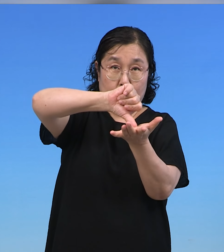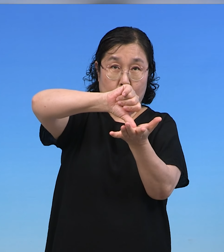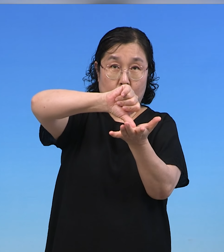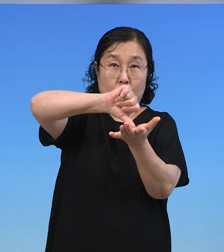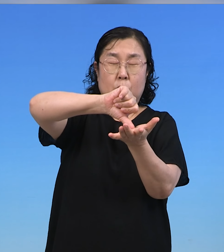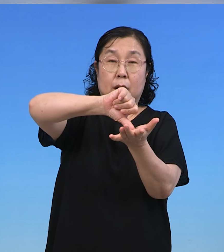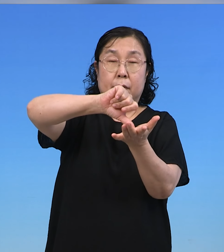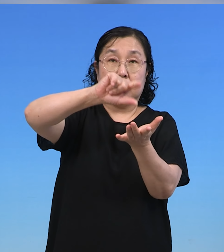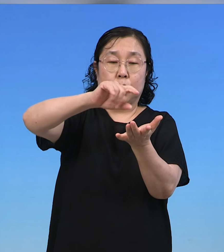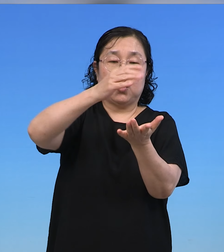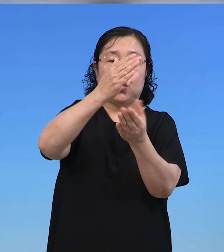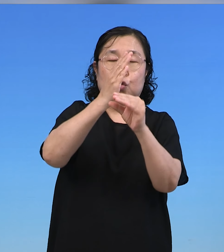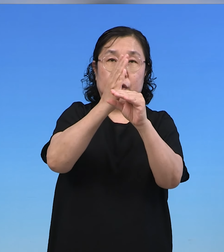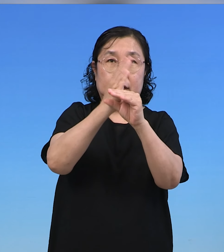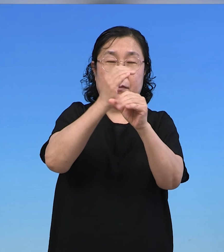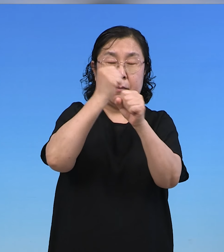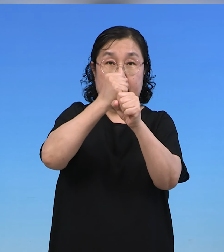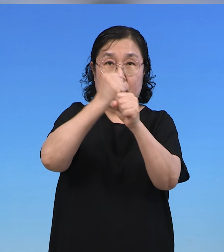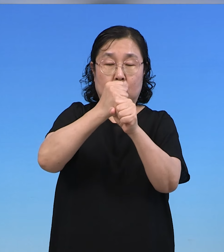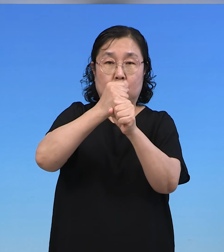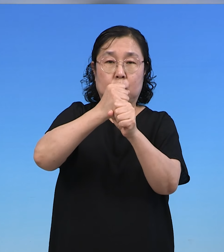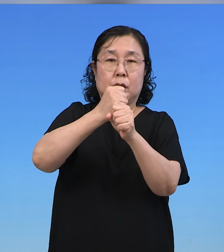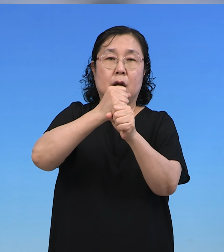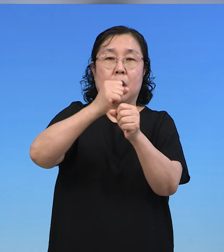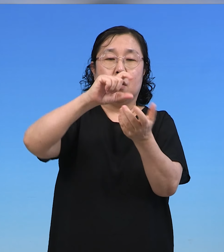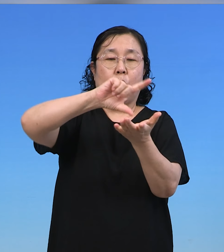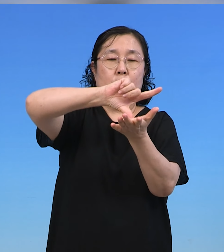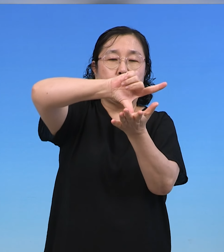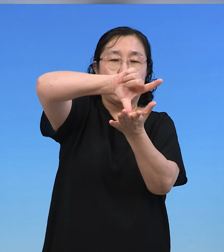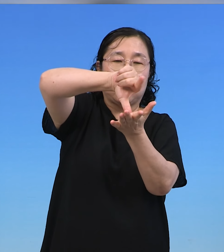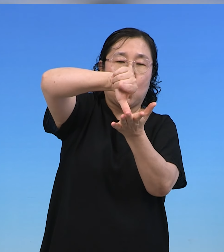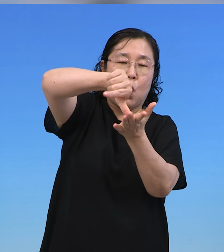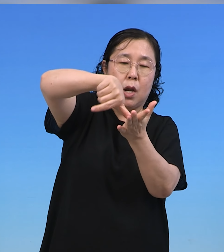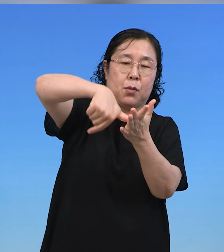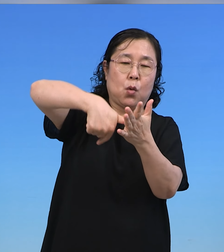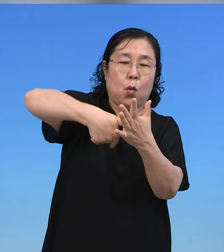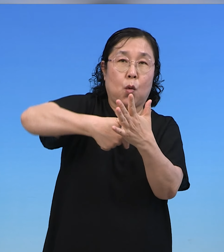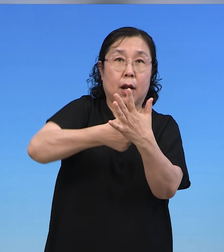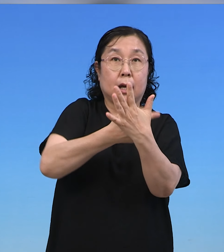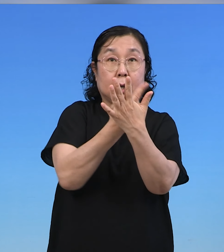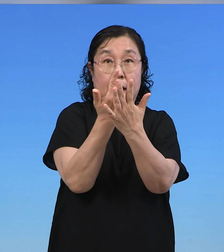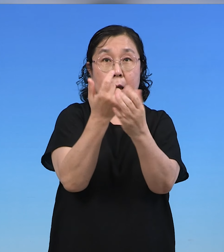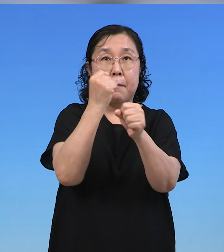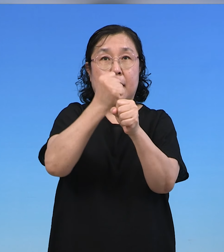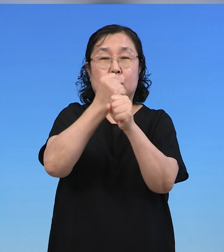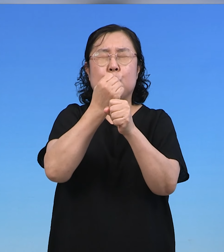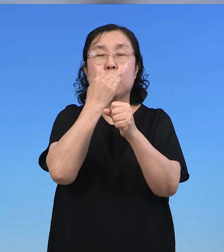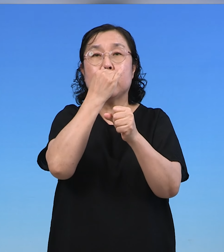찍어가지고 중심을 만들고는 그렇게 하고는 원을 돌려야 차질이 없습니다.